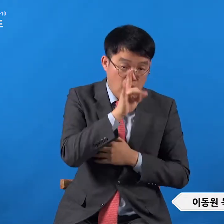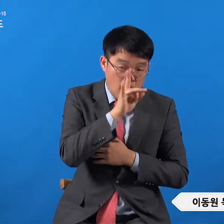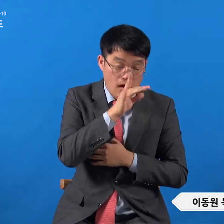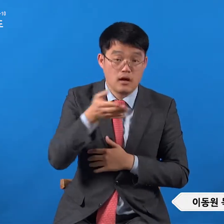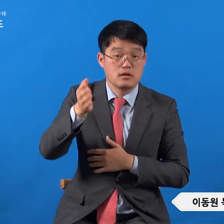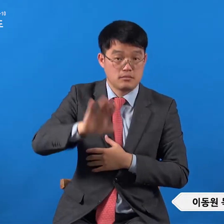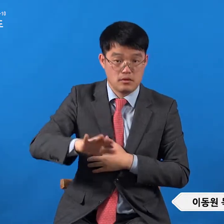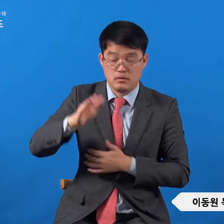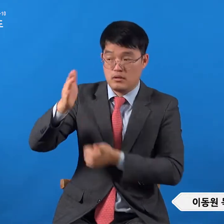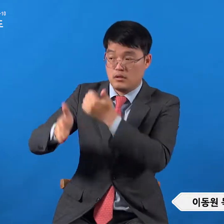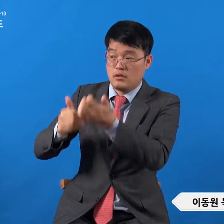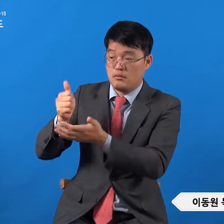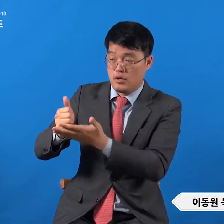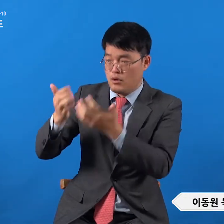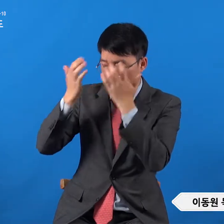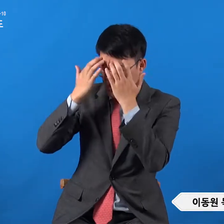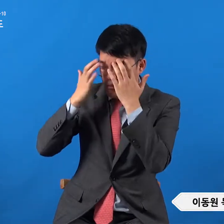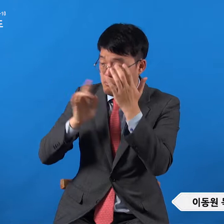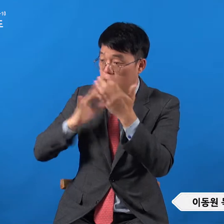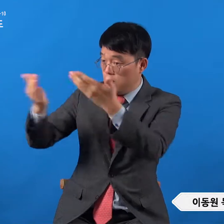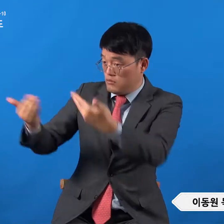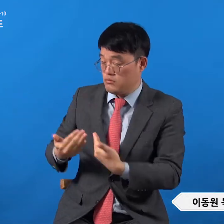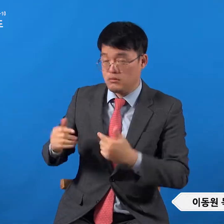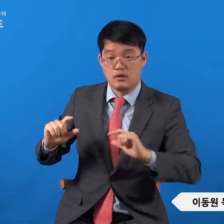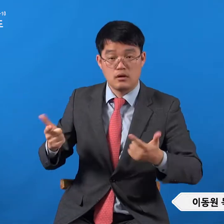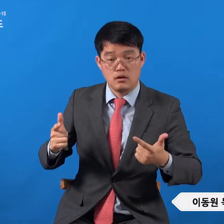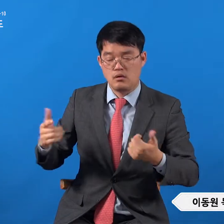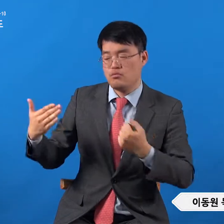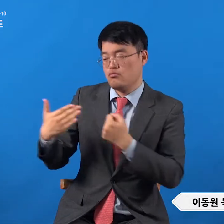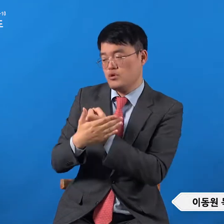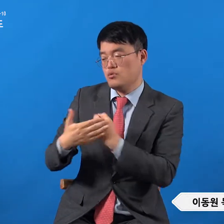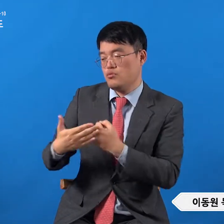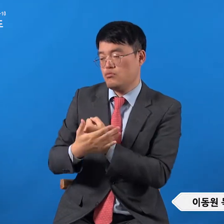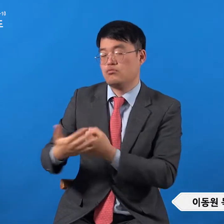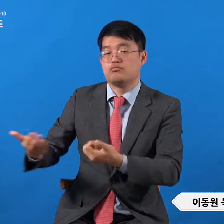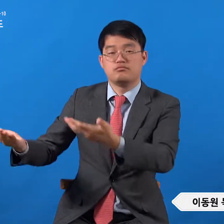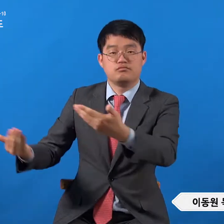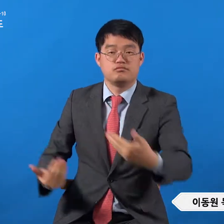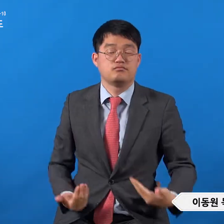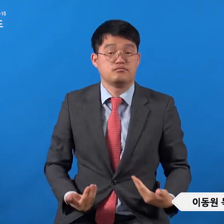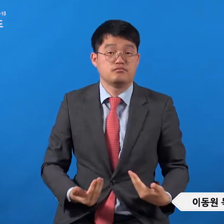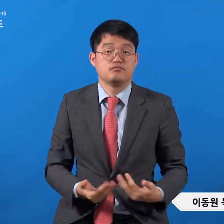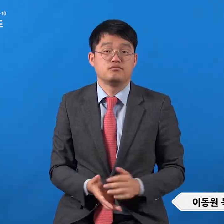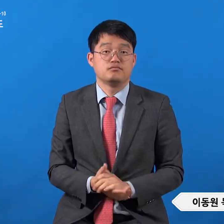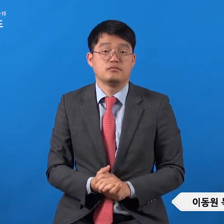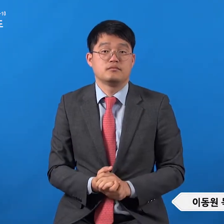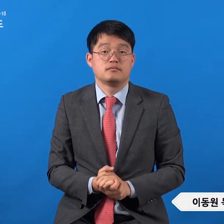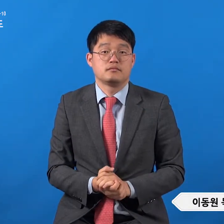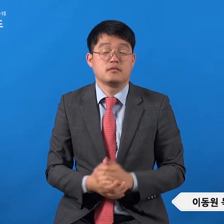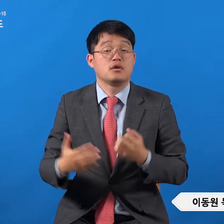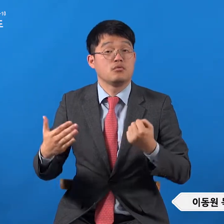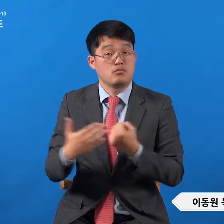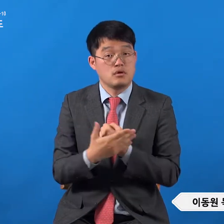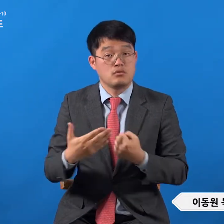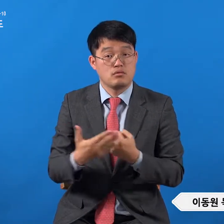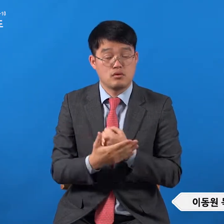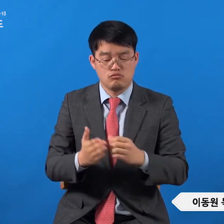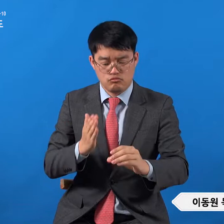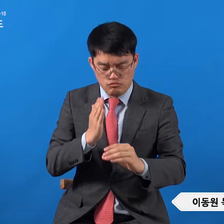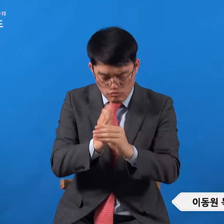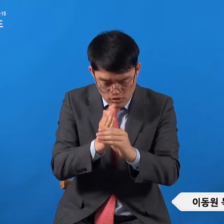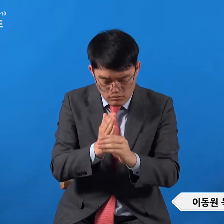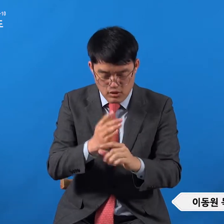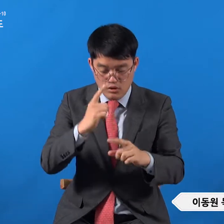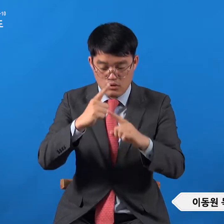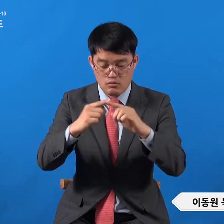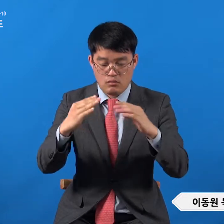주신 약속, 고난만 주신 분이 아니라 그분은 위로를 주신다. 위로. 그 위로의 한 중심에